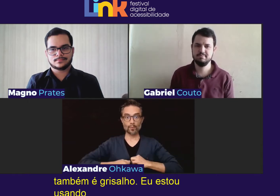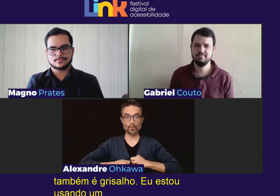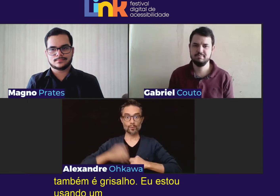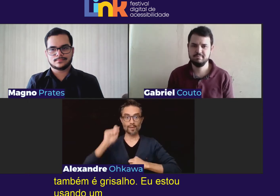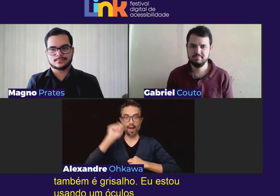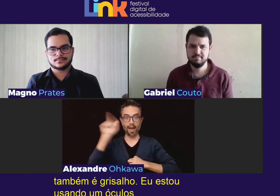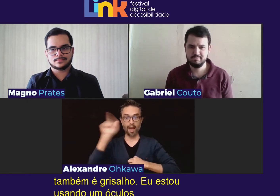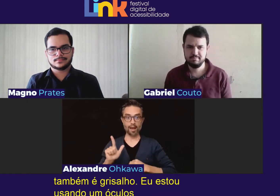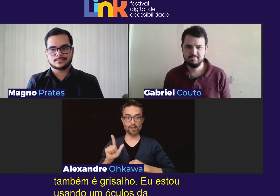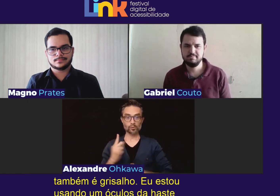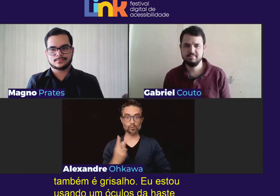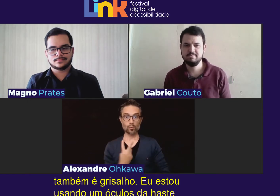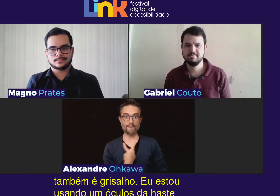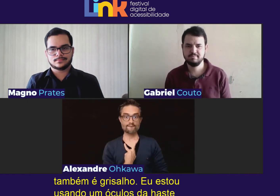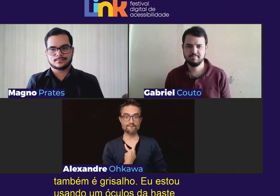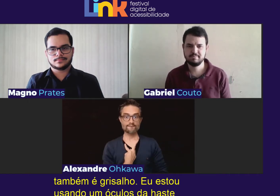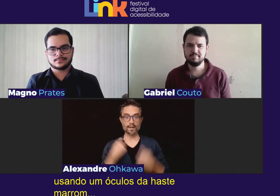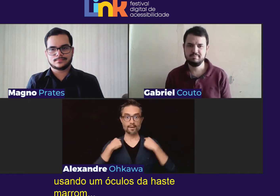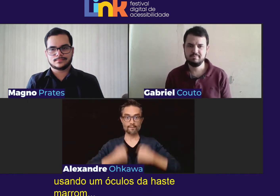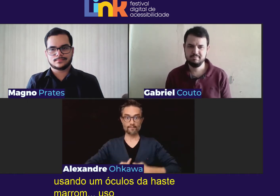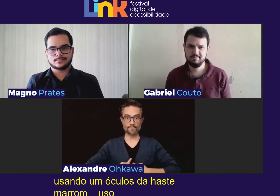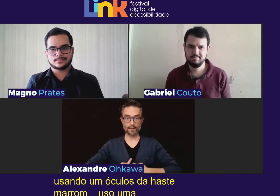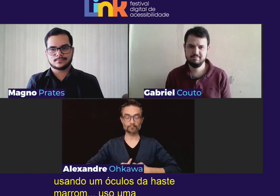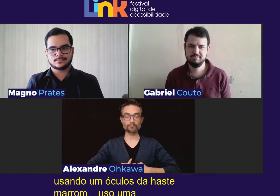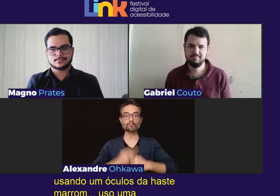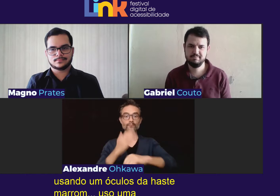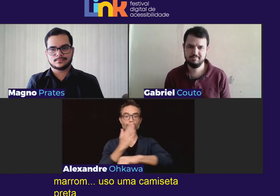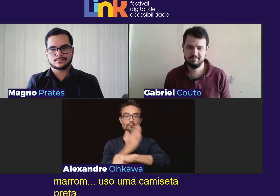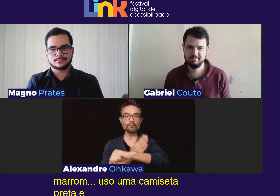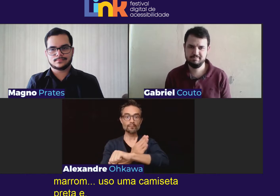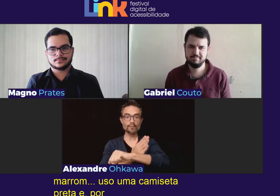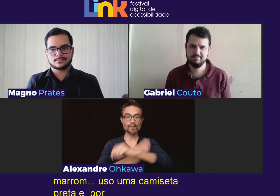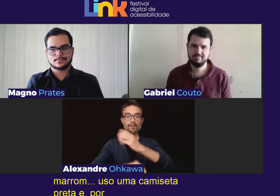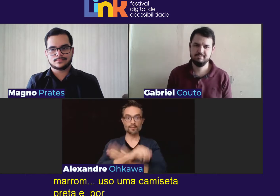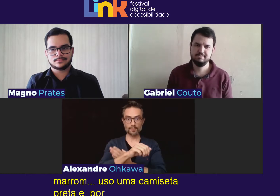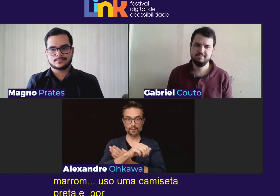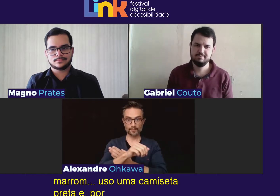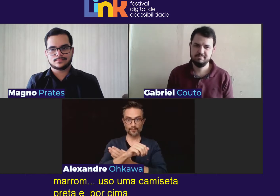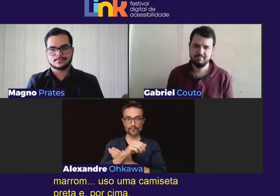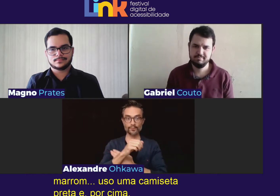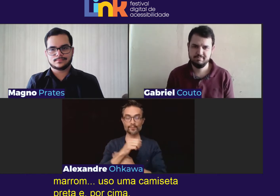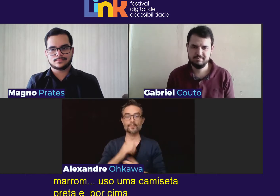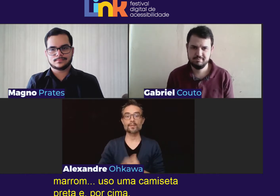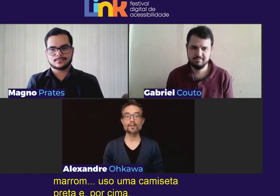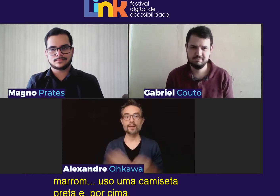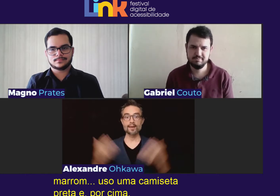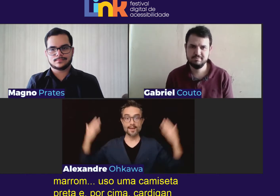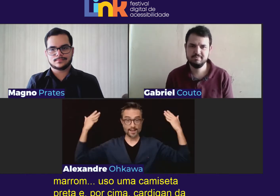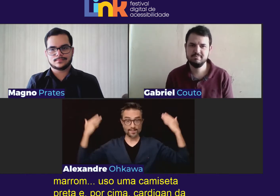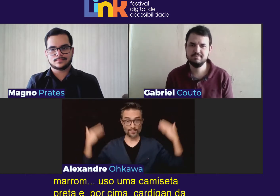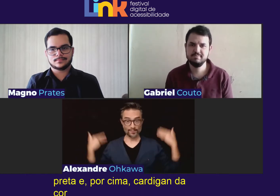por cima um cardigan da cor azul. A minha camisa, ambos têm o formato da gola